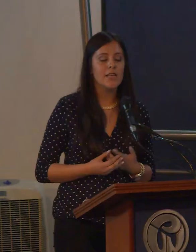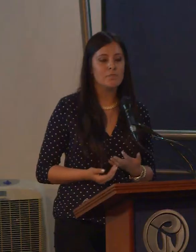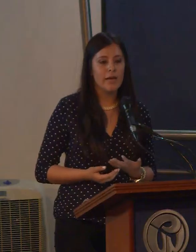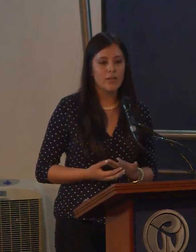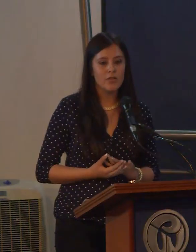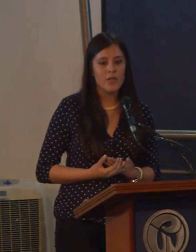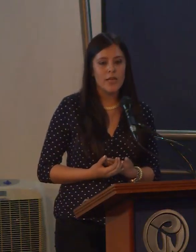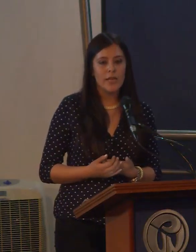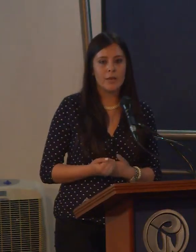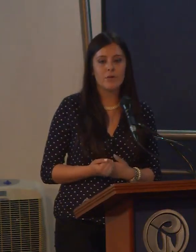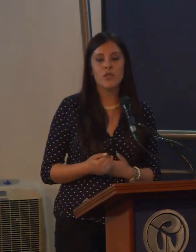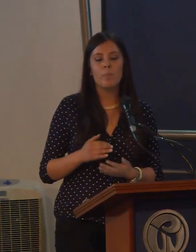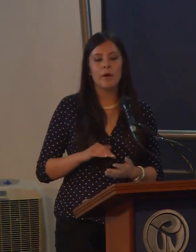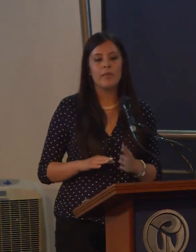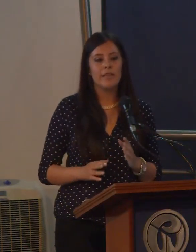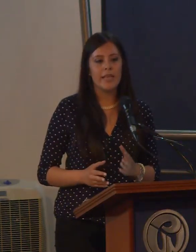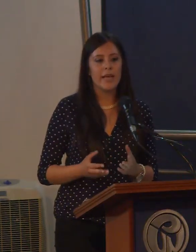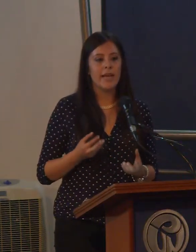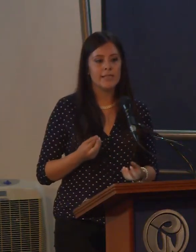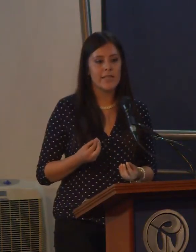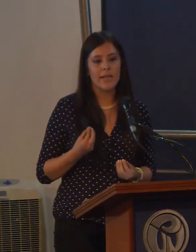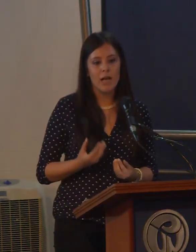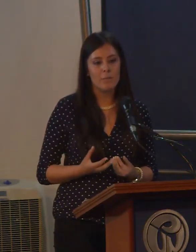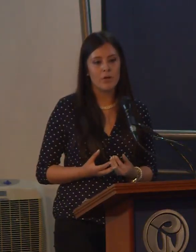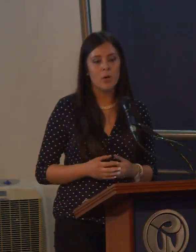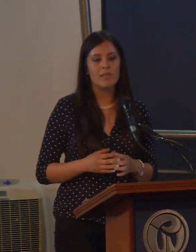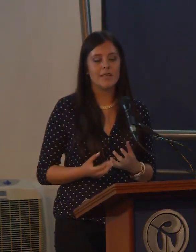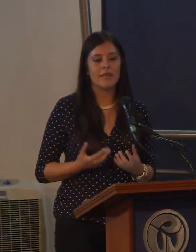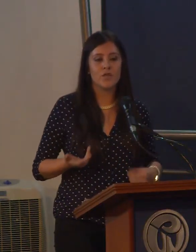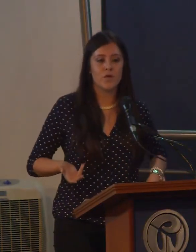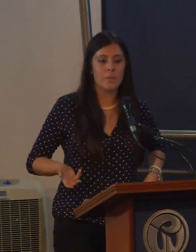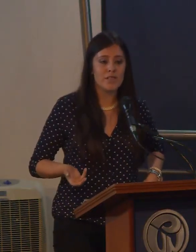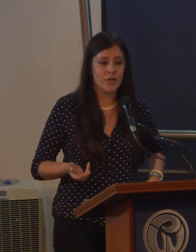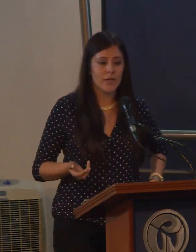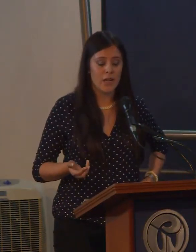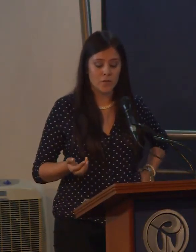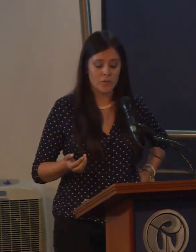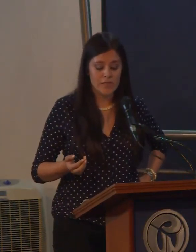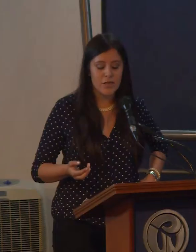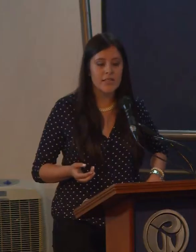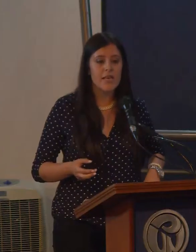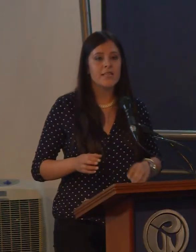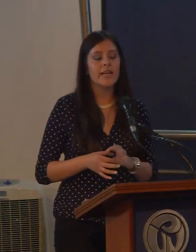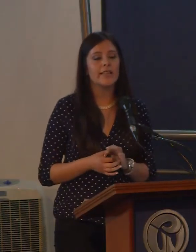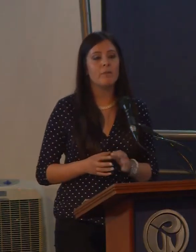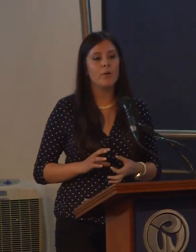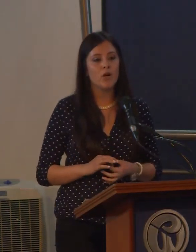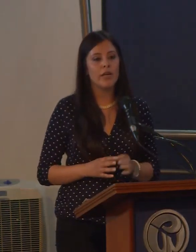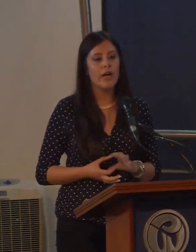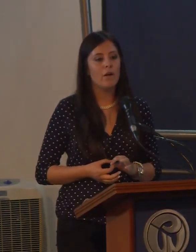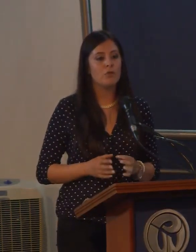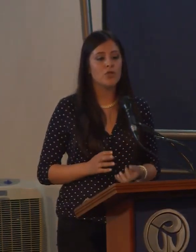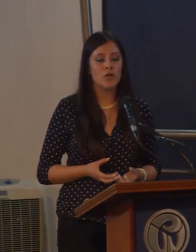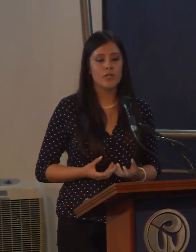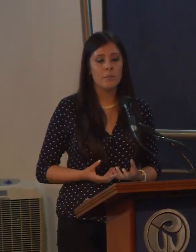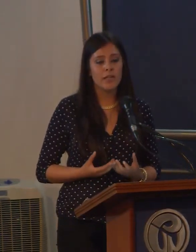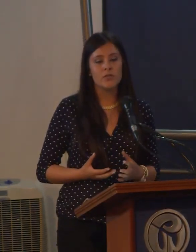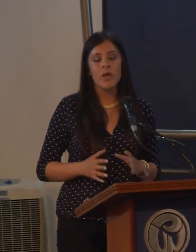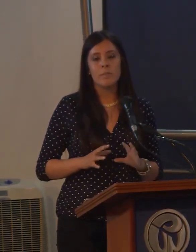diferentes aspectos que pues no permitían este cambio o esta transformación en las fundaciones, ya que tampoco